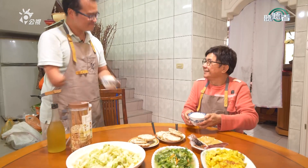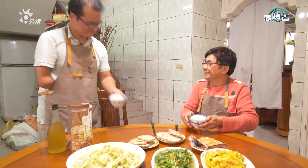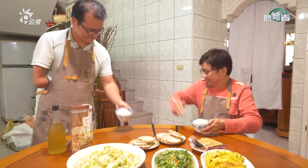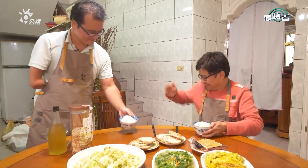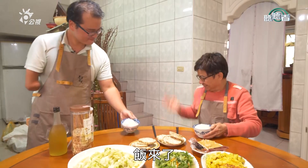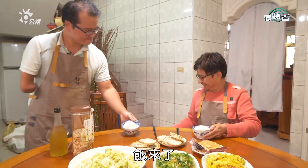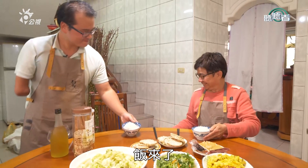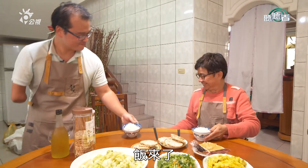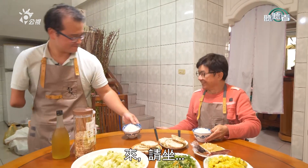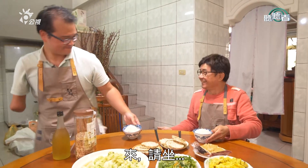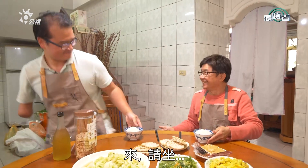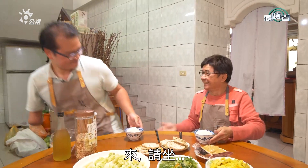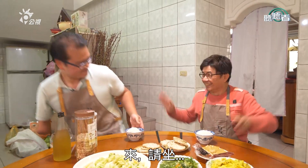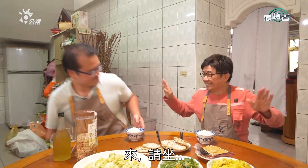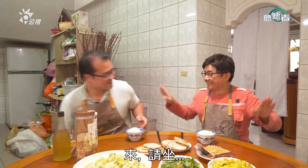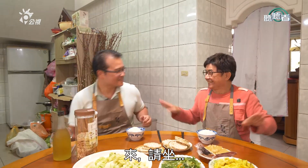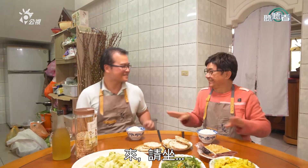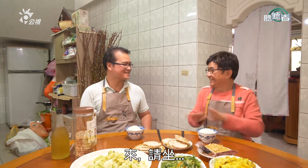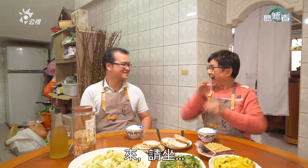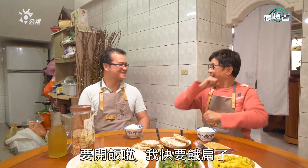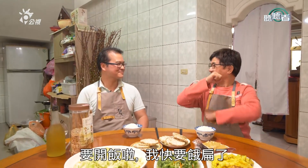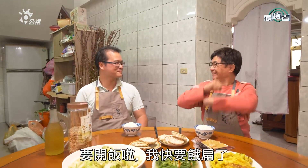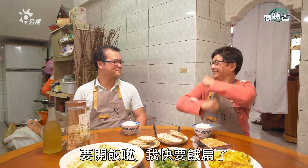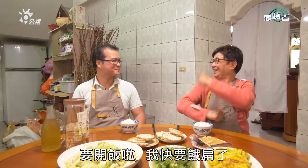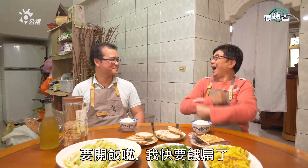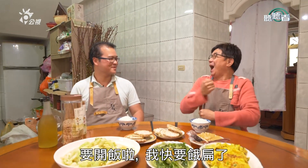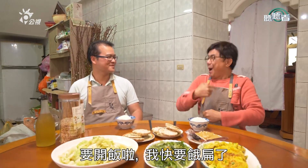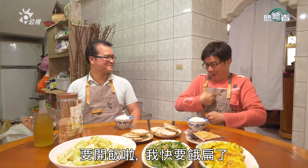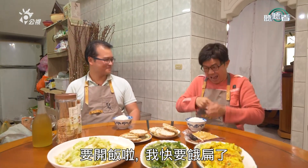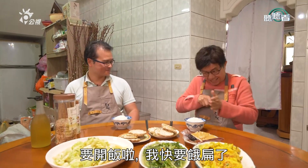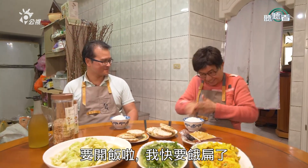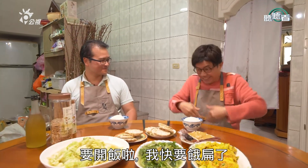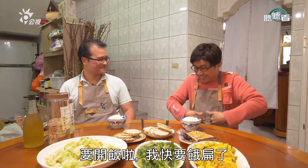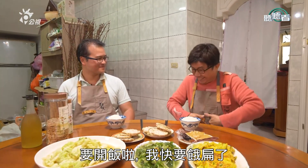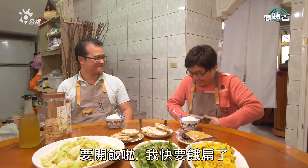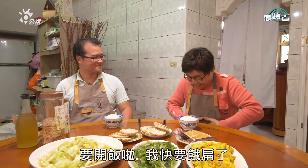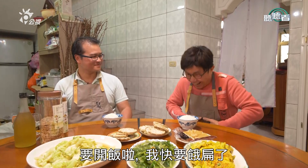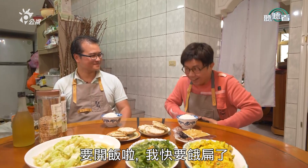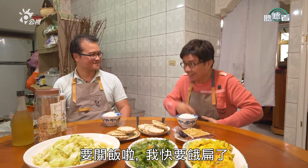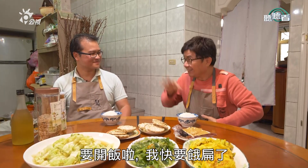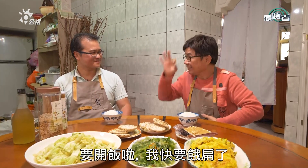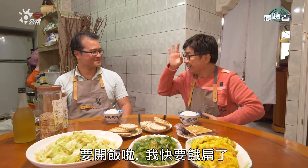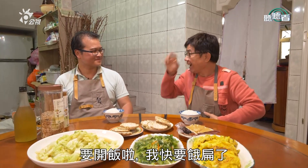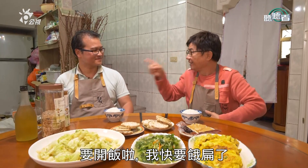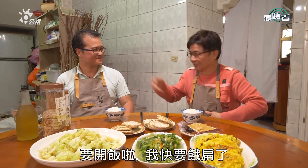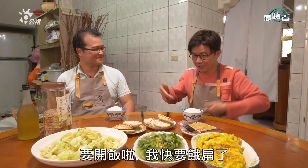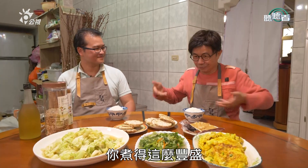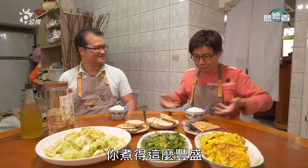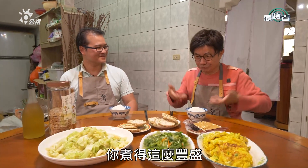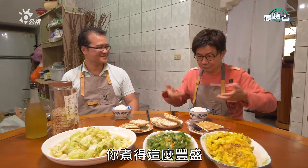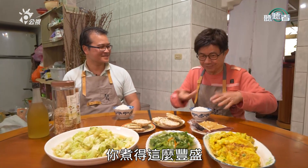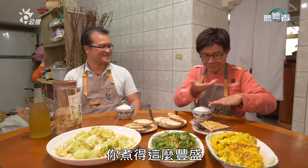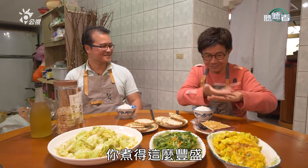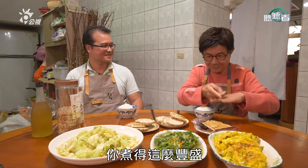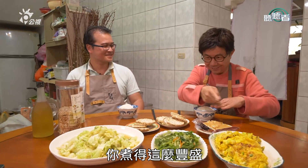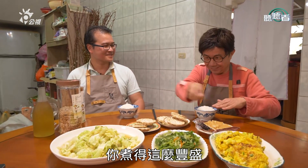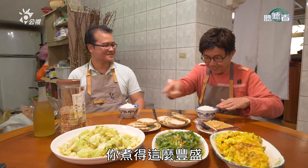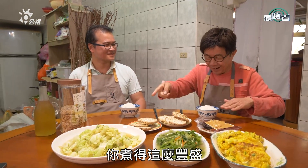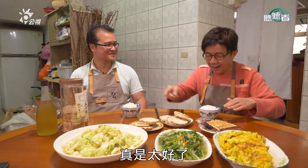哎呀，饭来了，来，请坐，请坐。哎，要开饭啦，我快要饿扁了。哎，你煮的这么丰盛，真